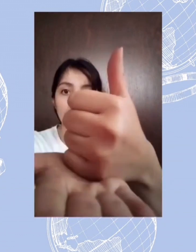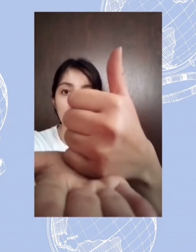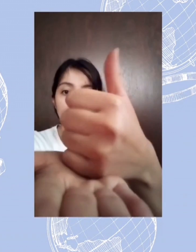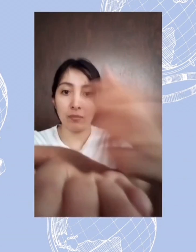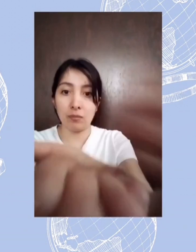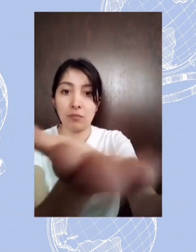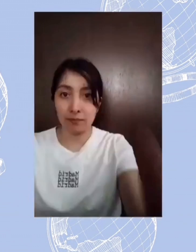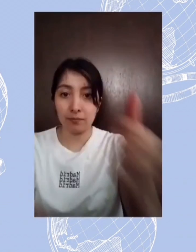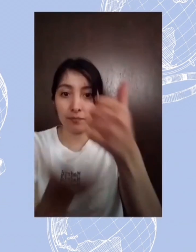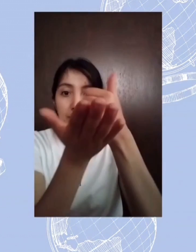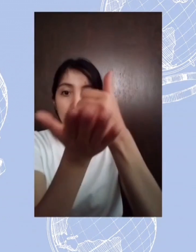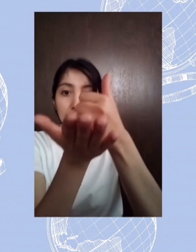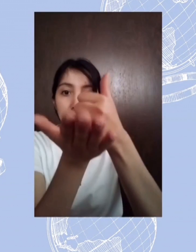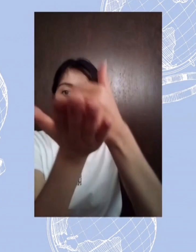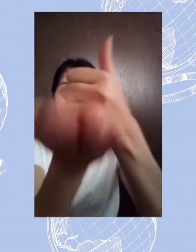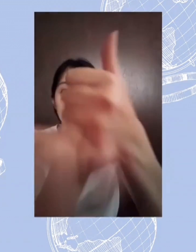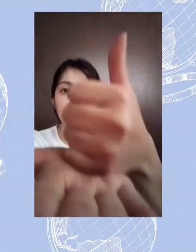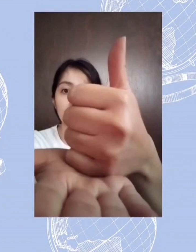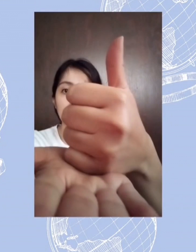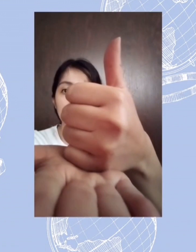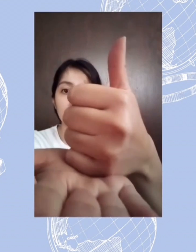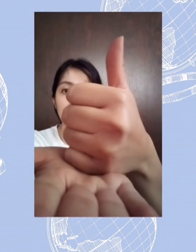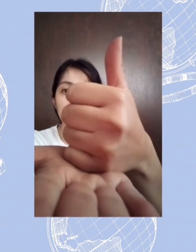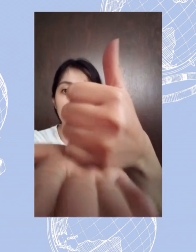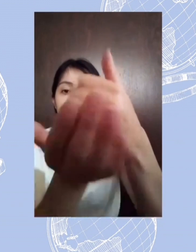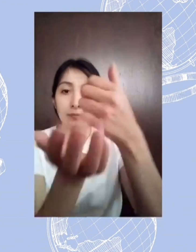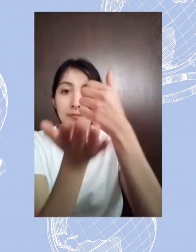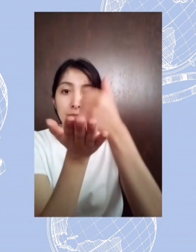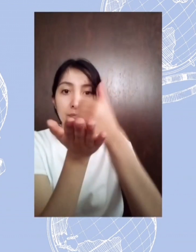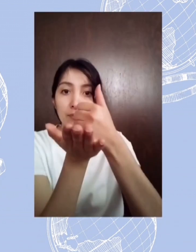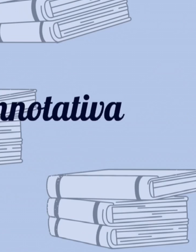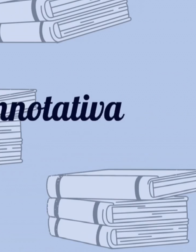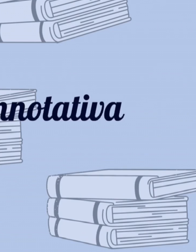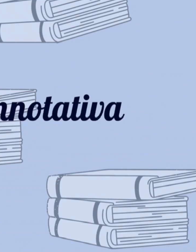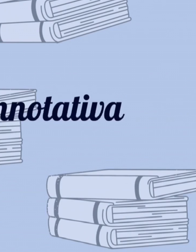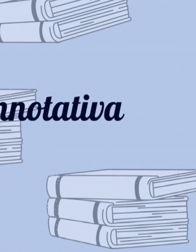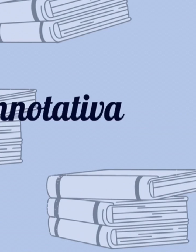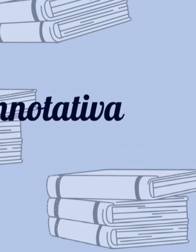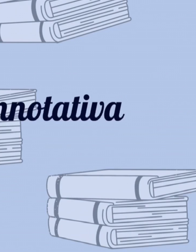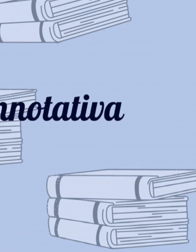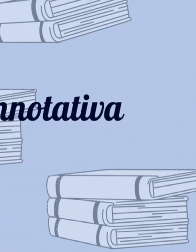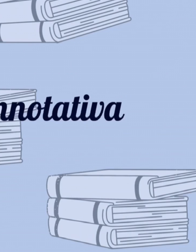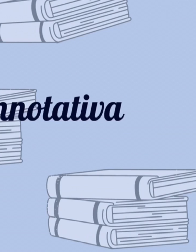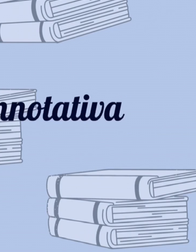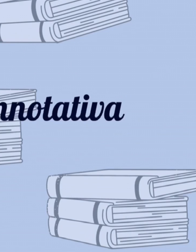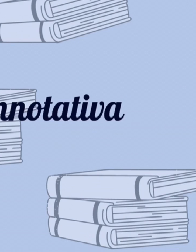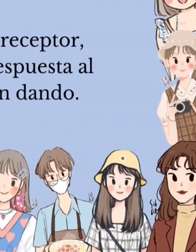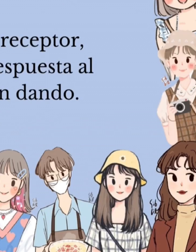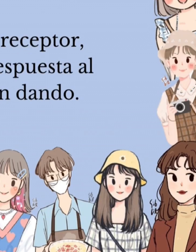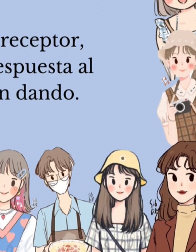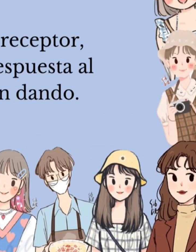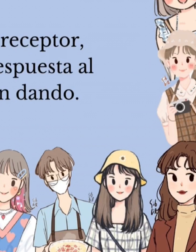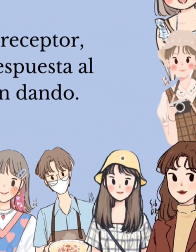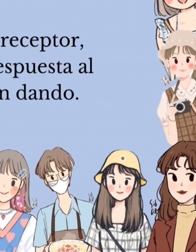hace un ligero movimiento hacia la persona que se le quiere preguntar. Apelativa o connotativa. Esta se centra